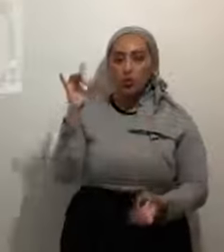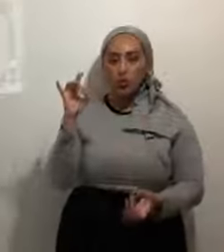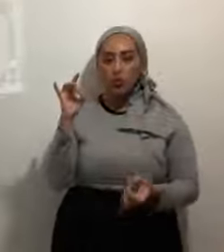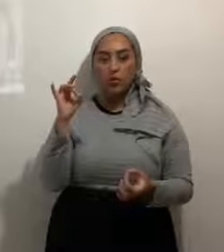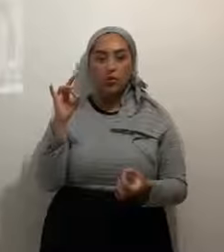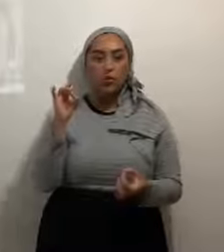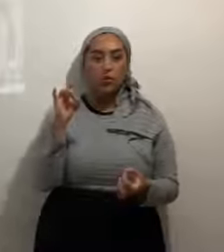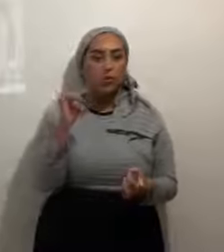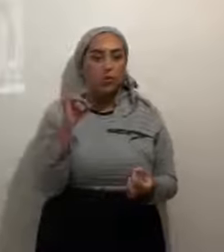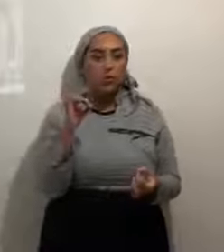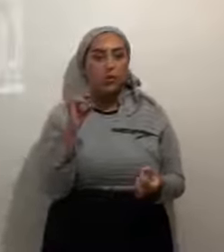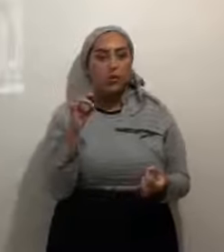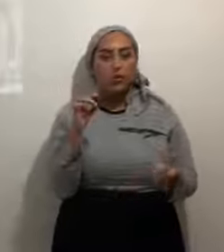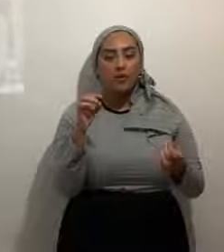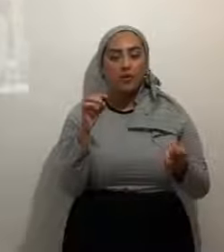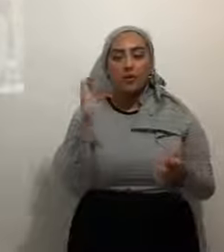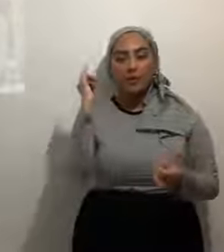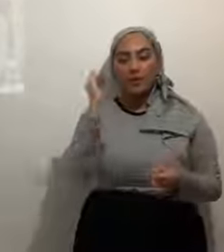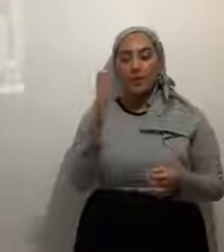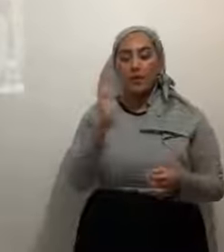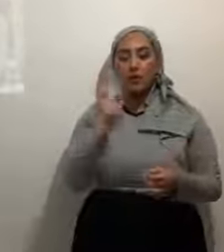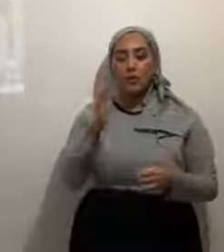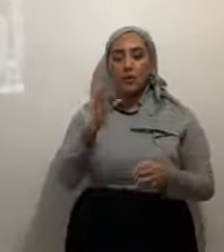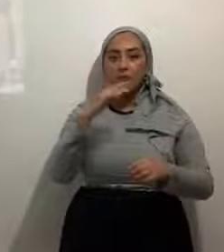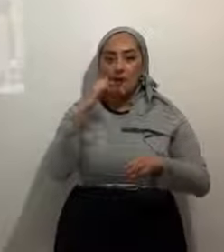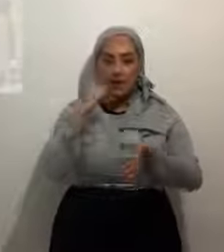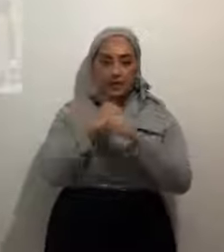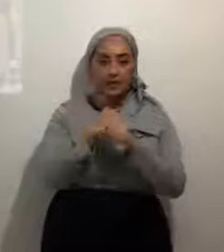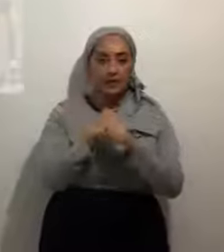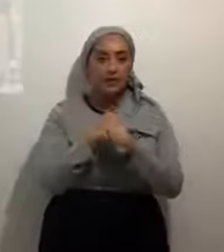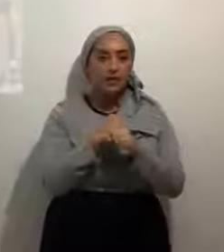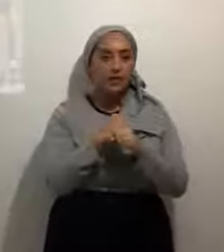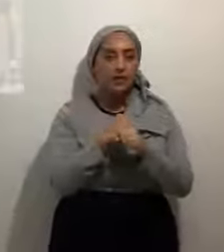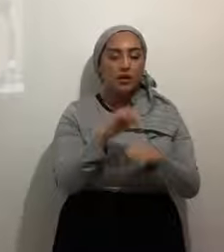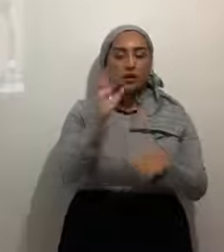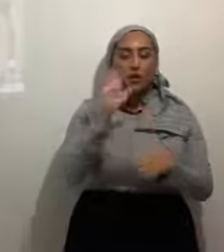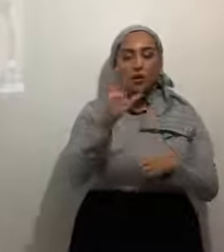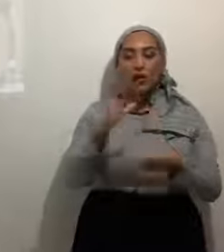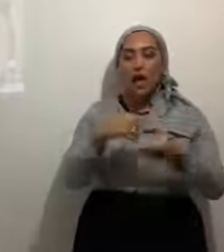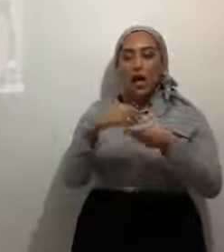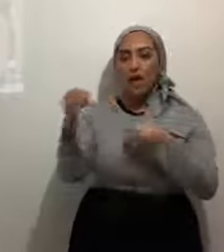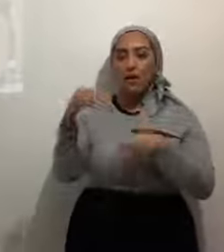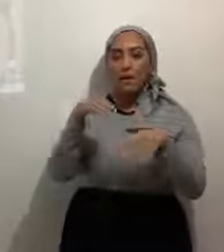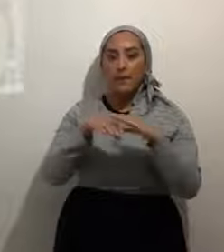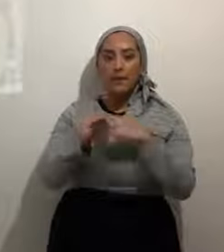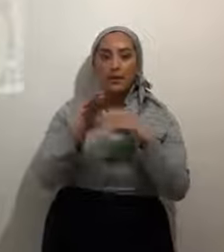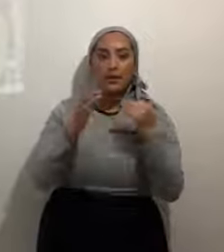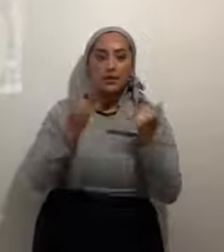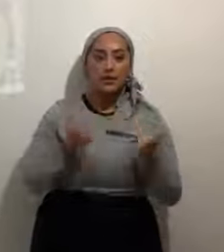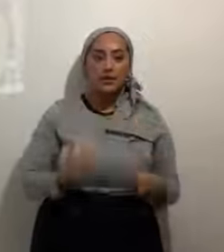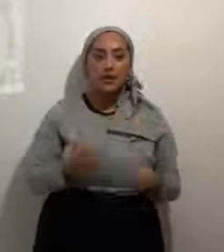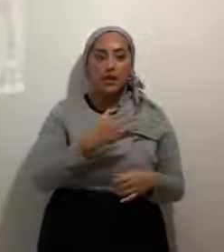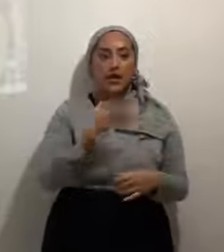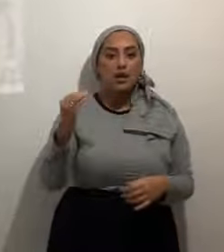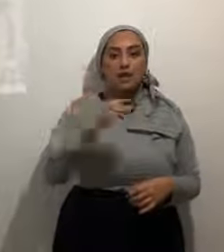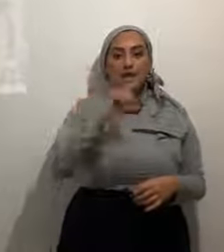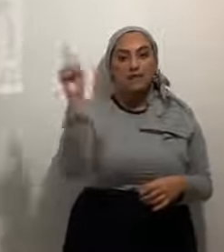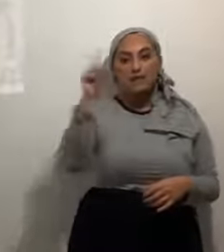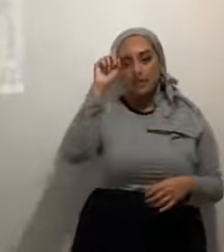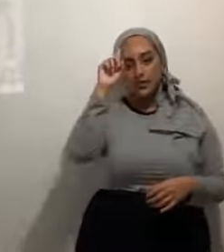alma. Yahweh guardará tu salida y tu entrada desde ahora y para siempre.